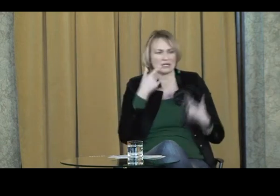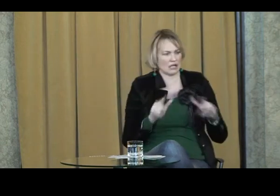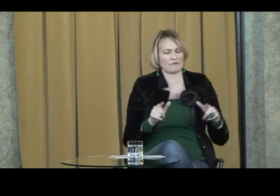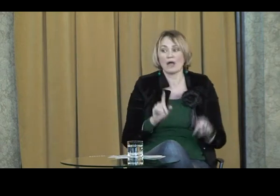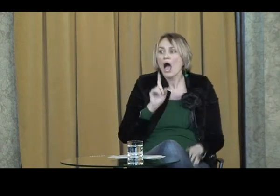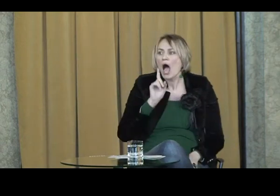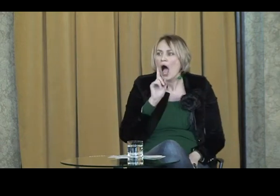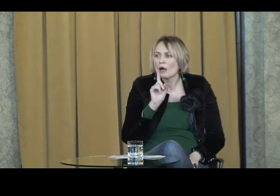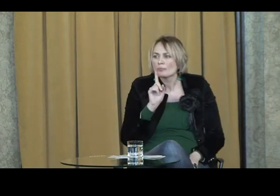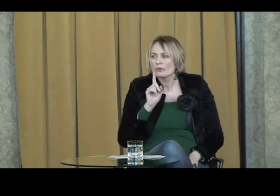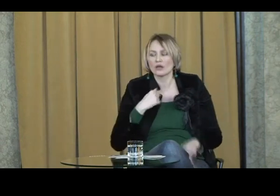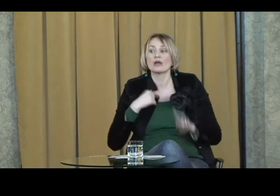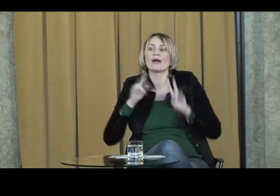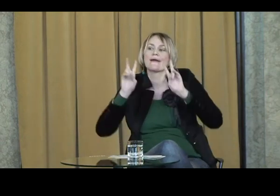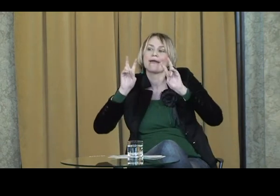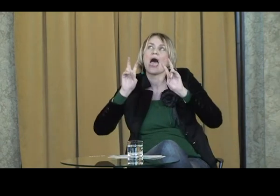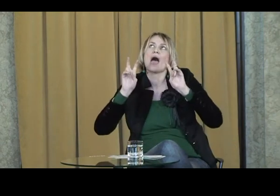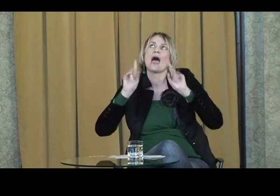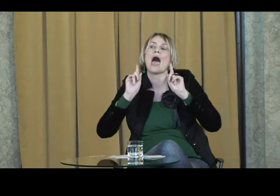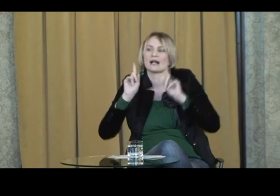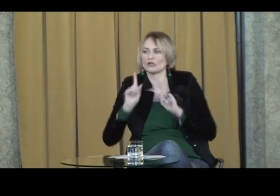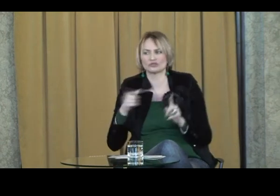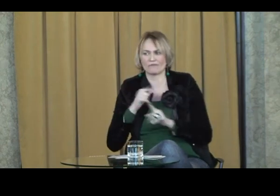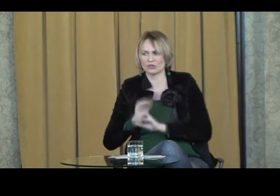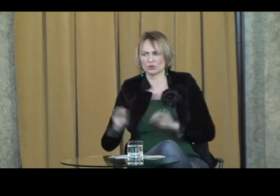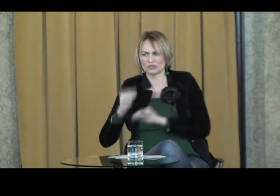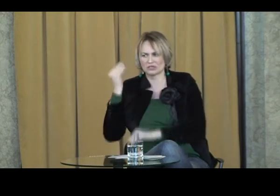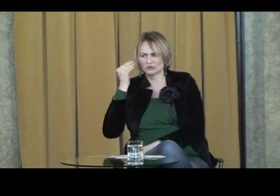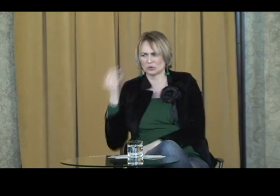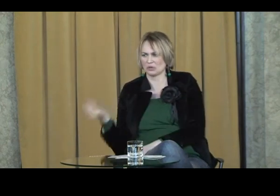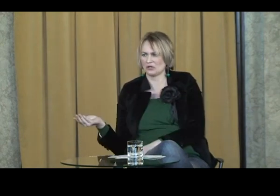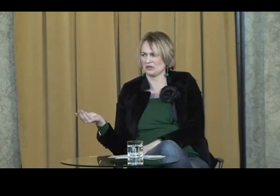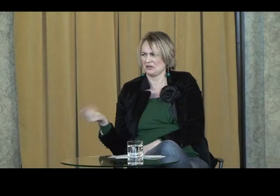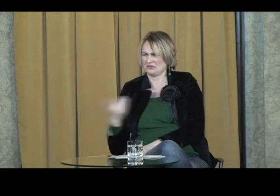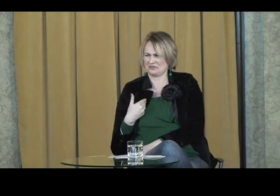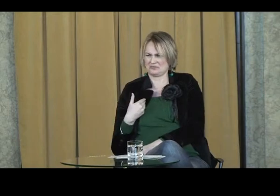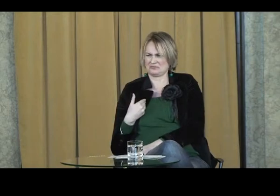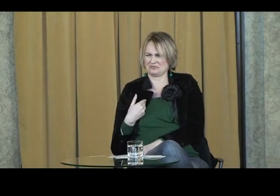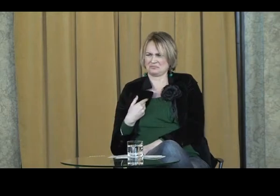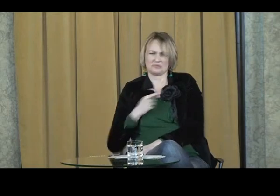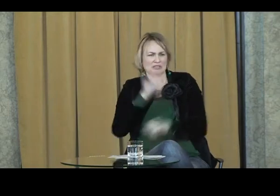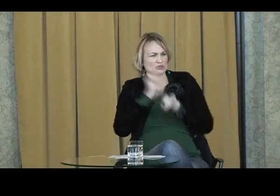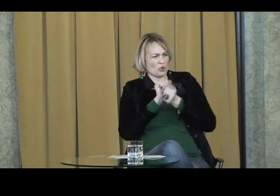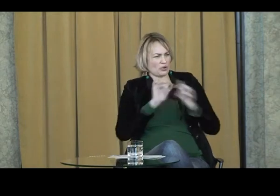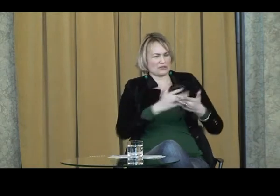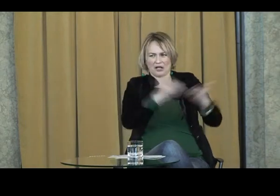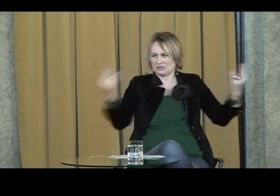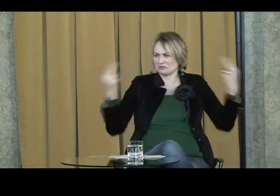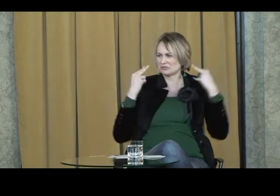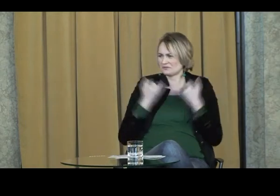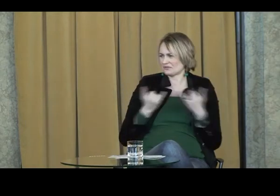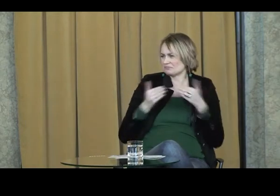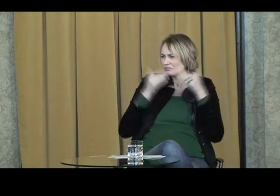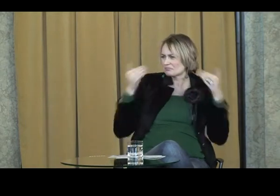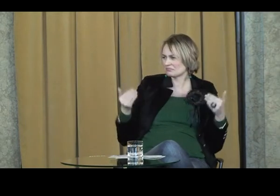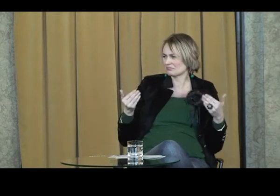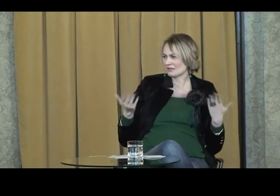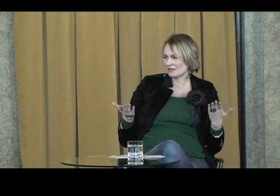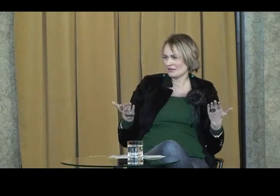darf meine Reden halten, aber ich dürfte angeblich nicht in österreichischen Schulen unterrichten. Sie sind alle Zeugen, es ist